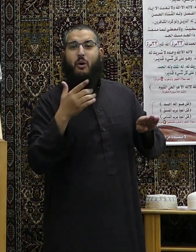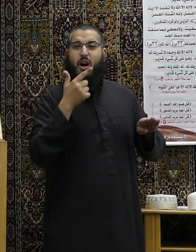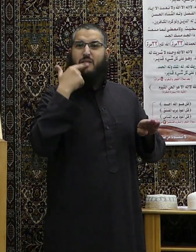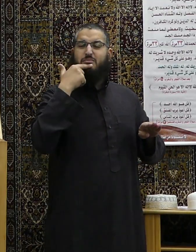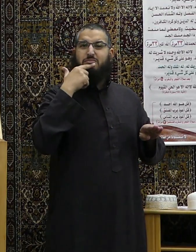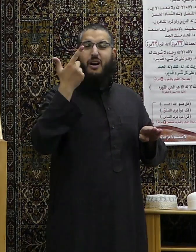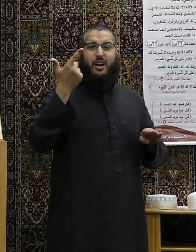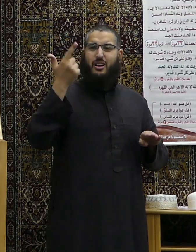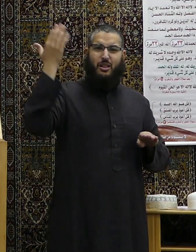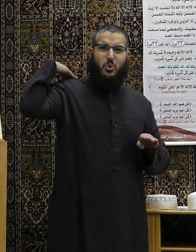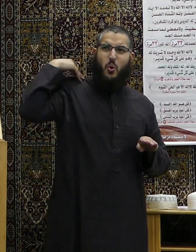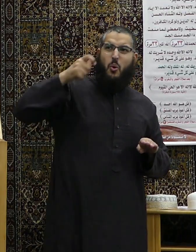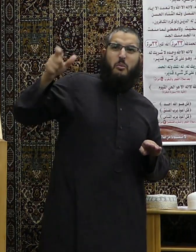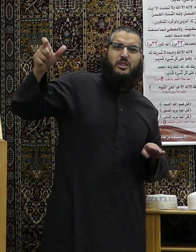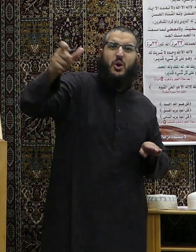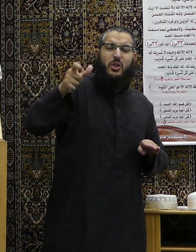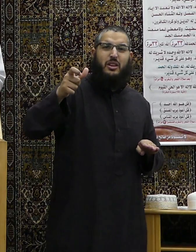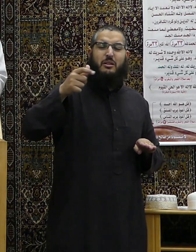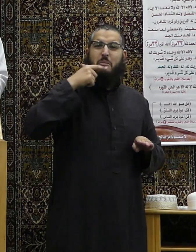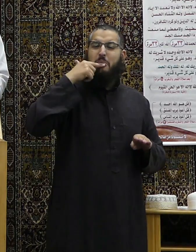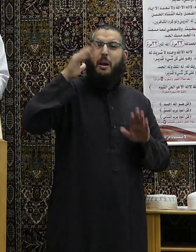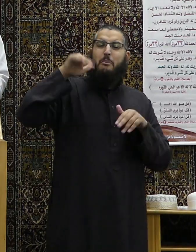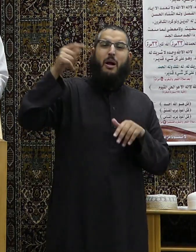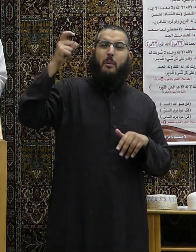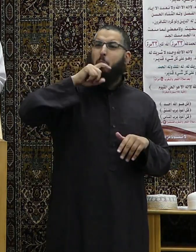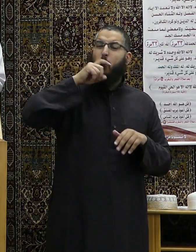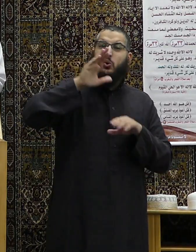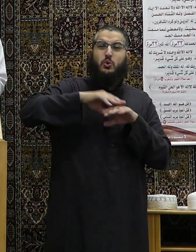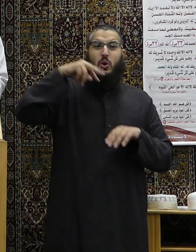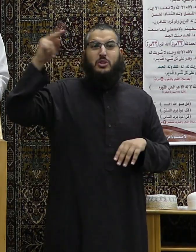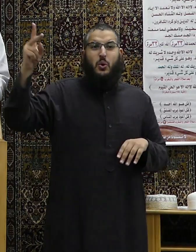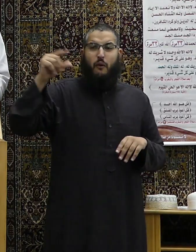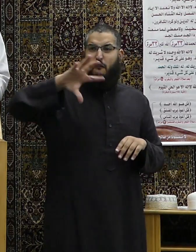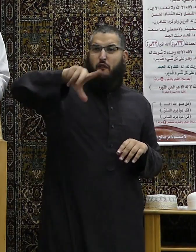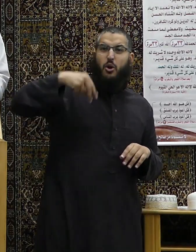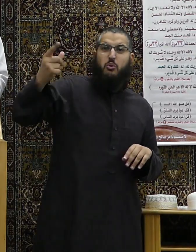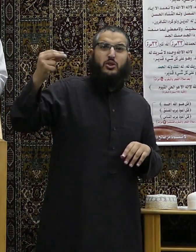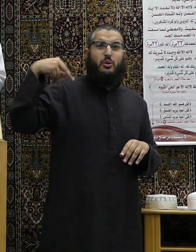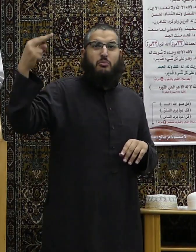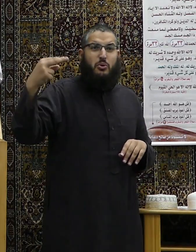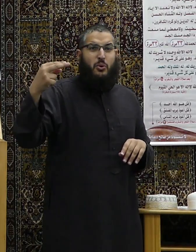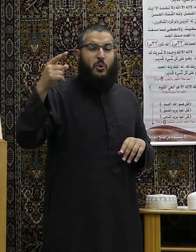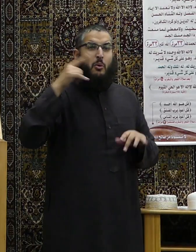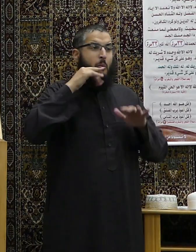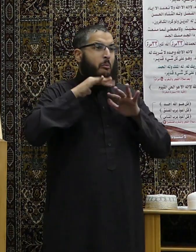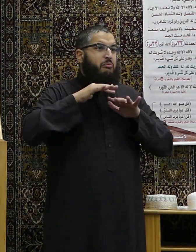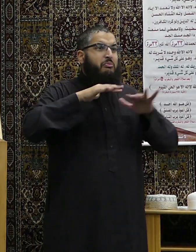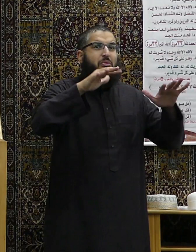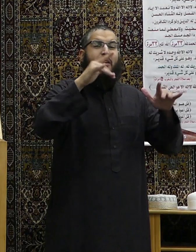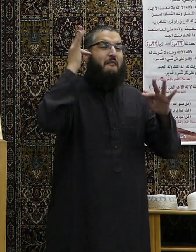de ton frère. Tu salis l'honneur des gens. Tu voles l'argent des gens. Tu lances des rumeurs sur les